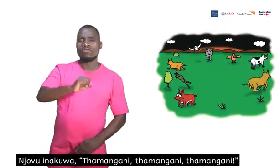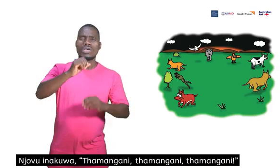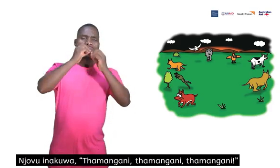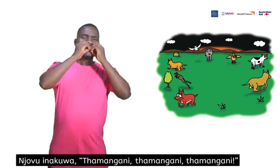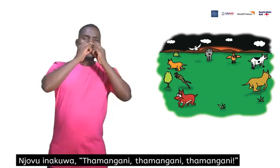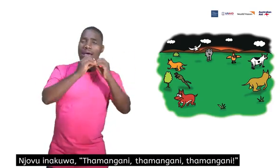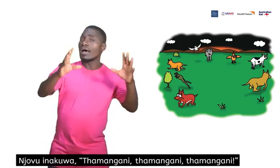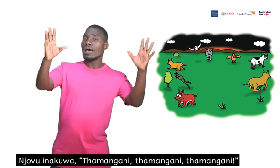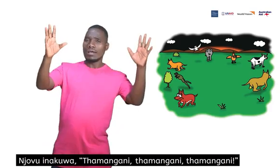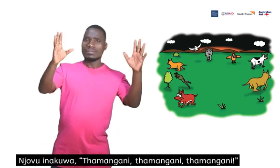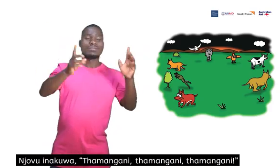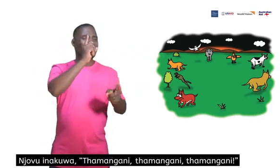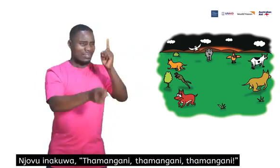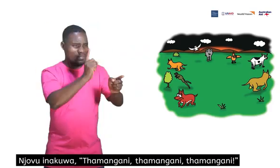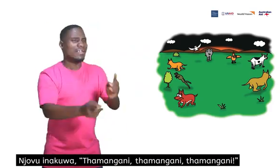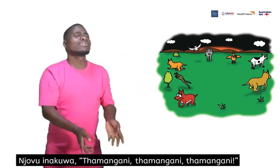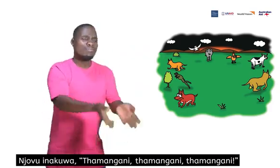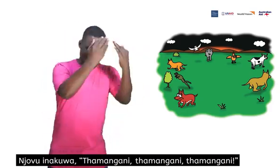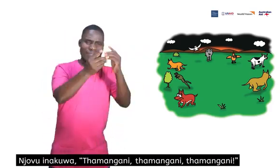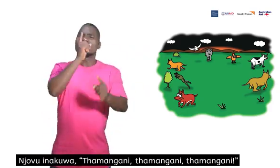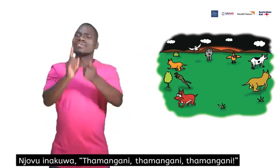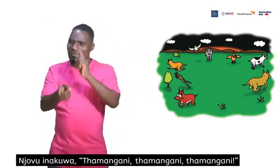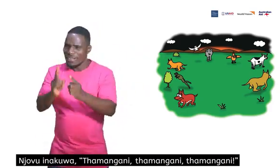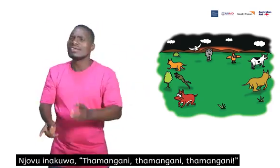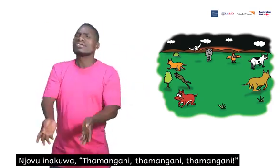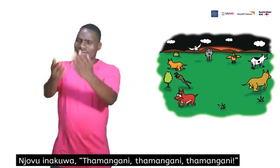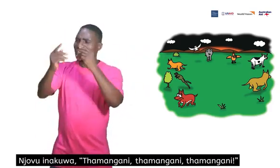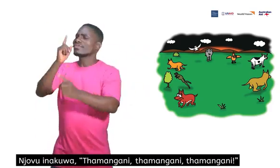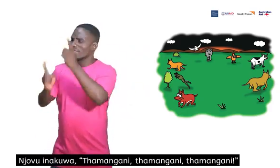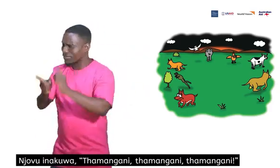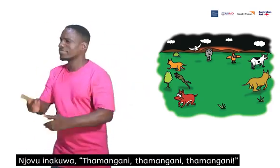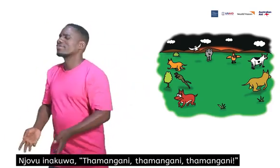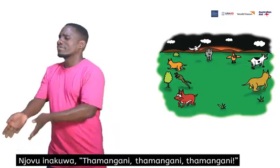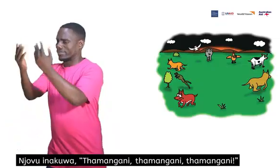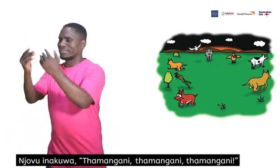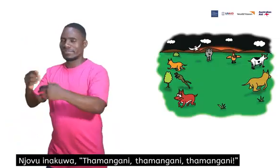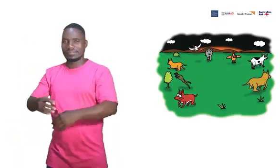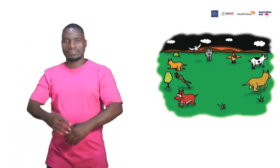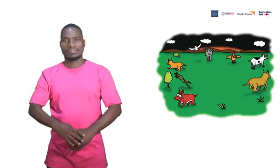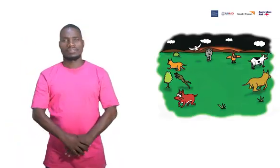Njovu inakuwa. Tamangani. Tamangani. Tamangani.